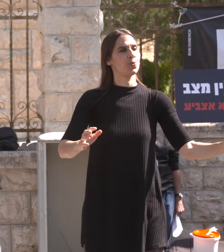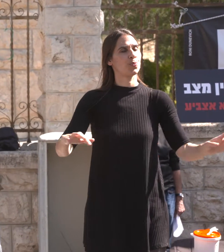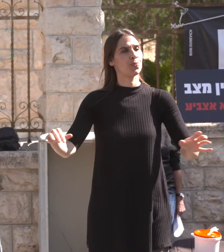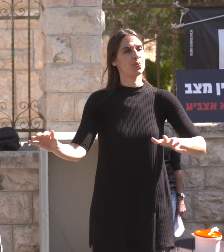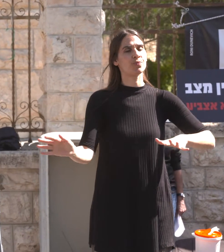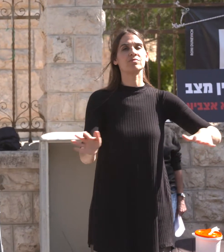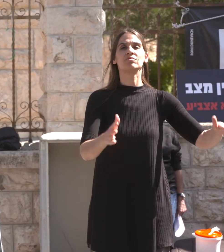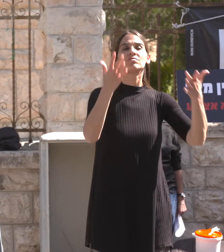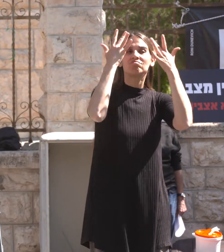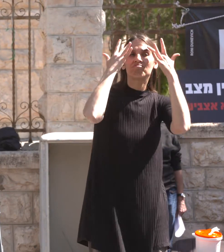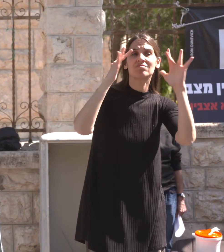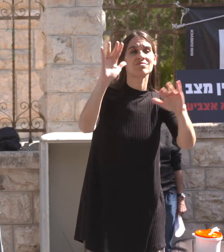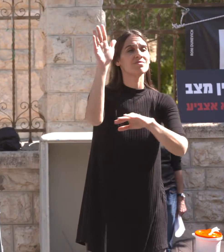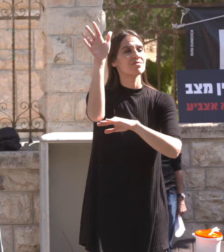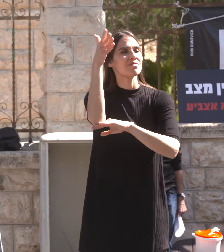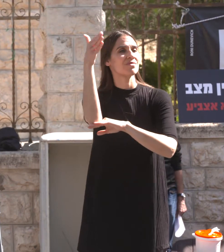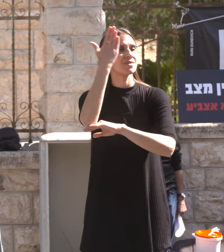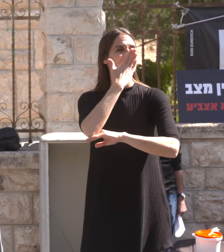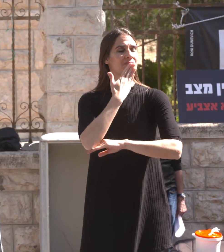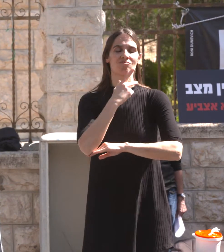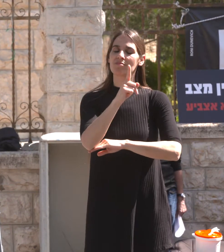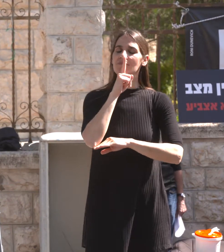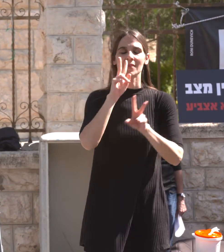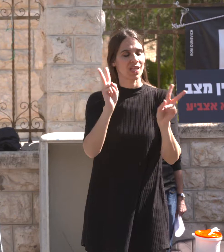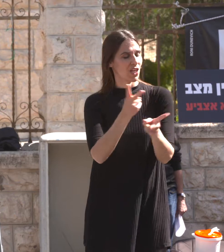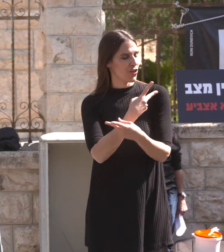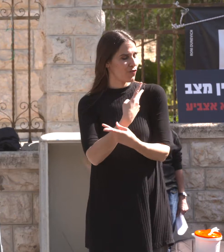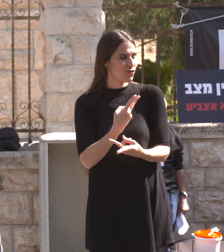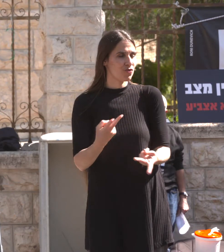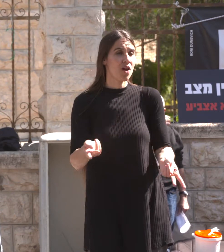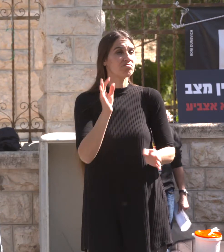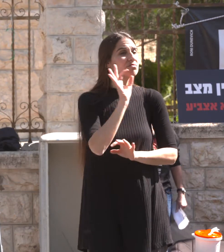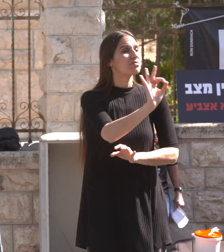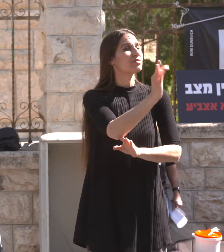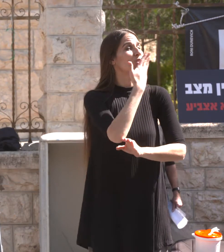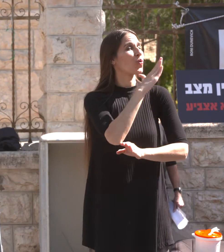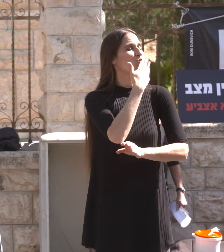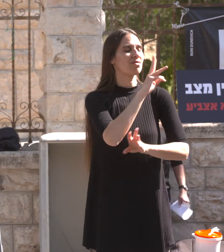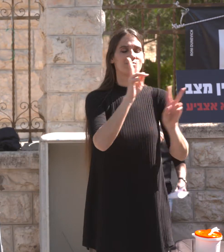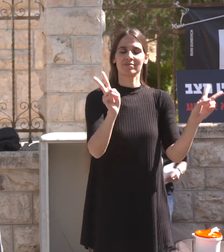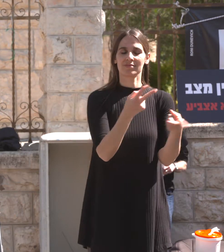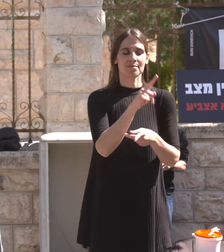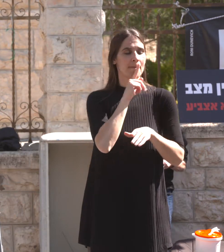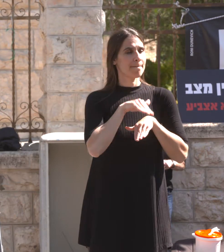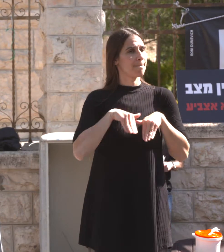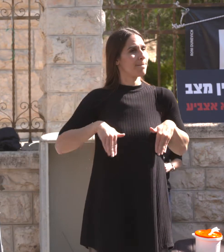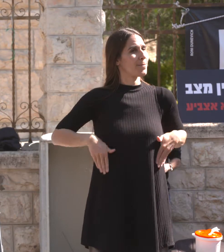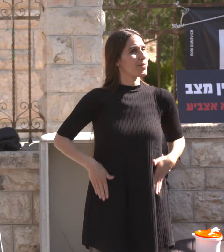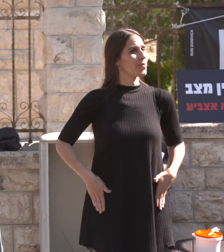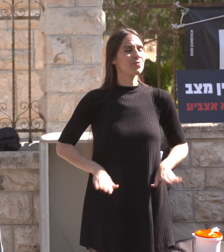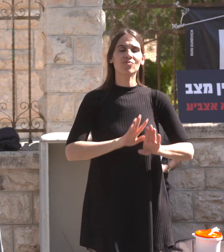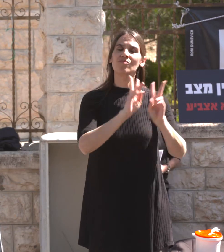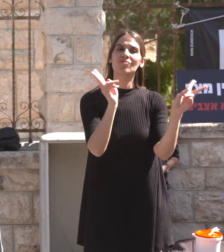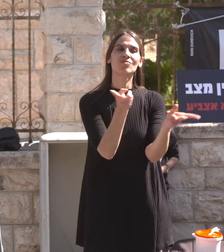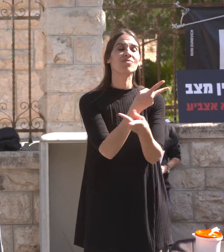ידבר. למען ציון לא אחשה, ולמען ירושלים לא אשקוט, לשקוט